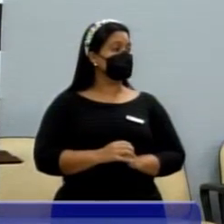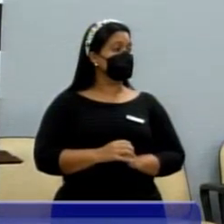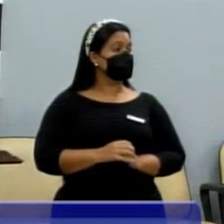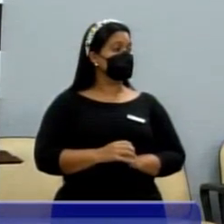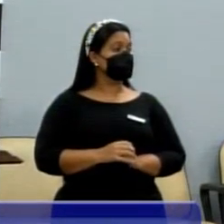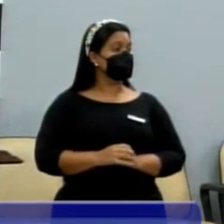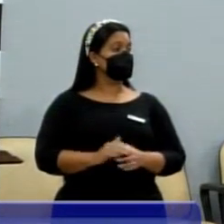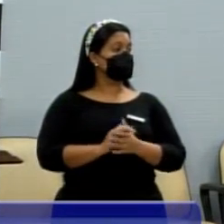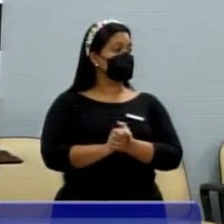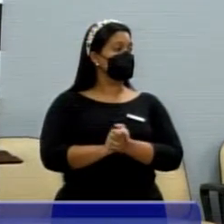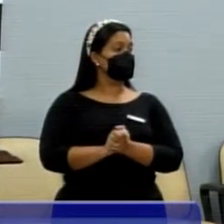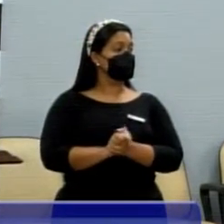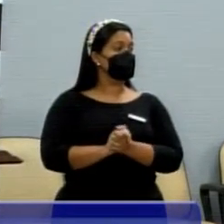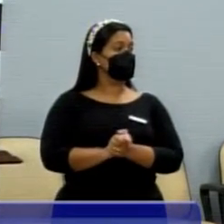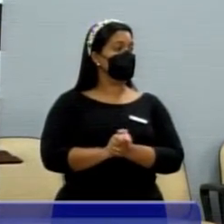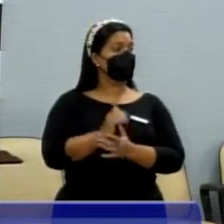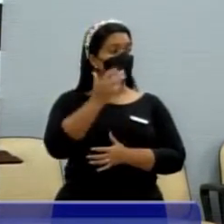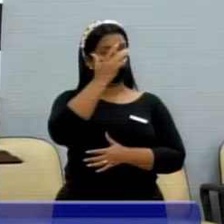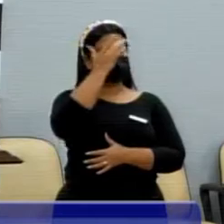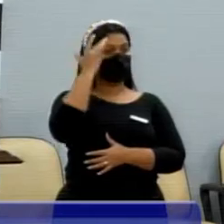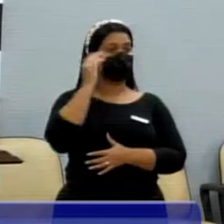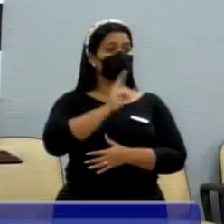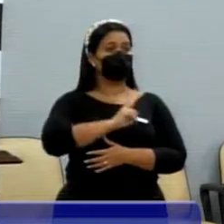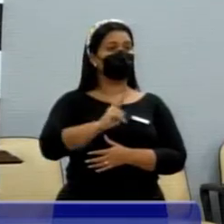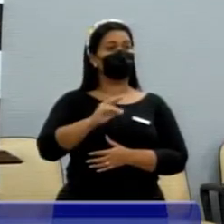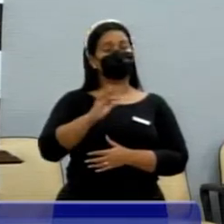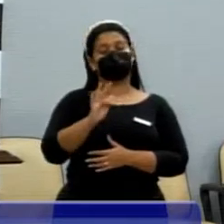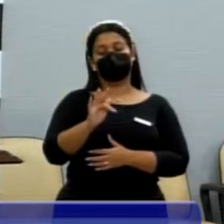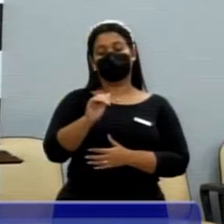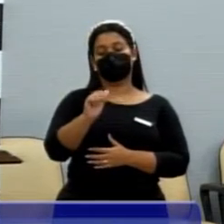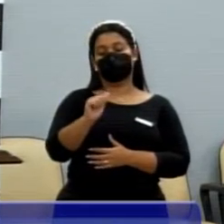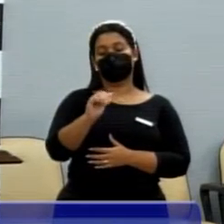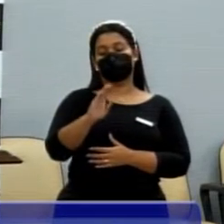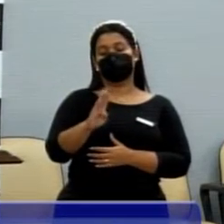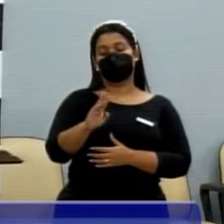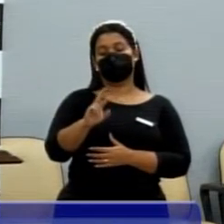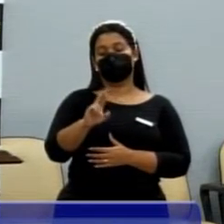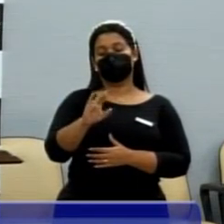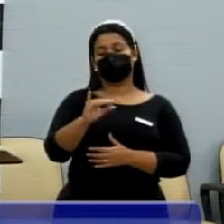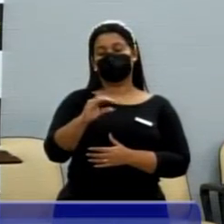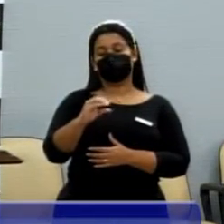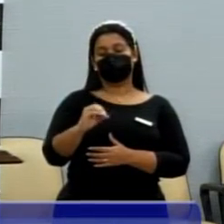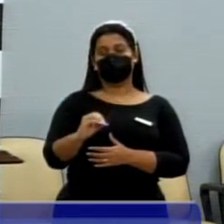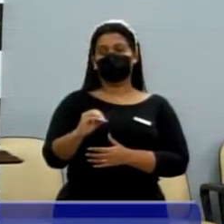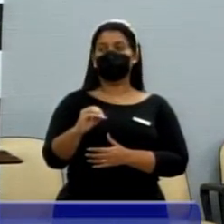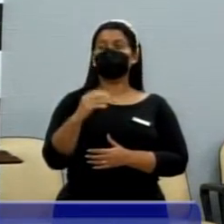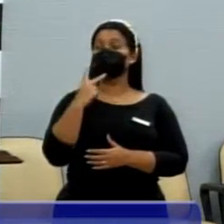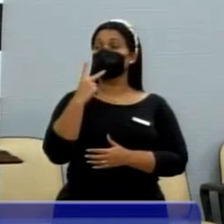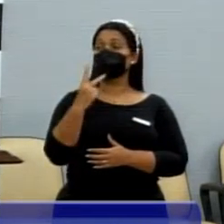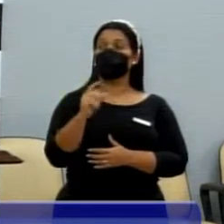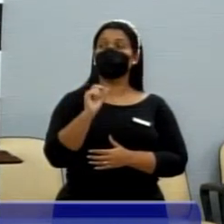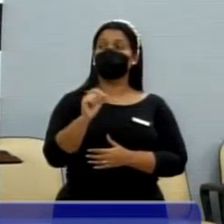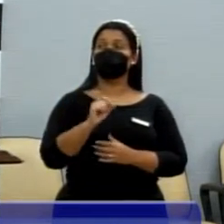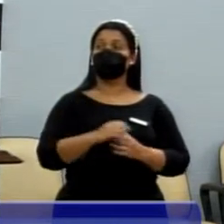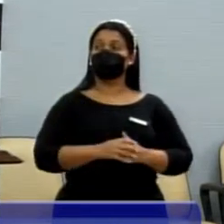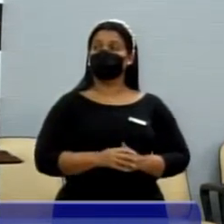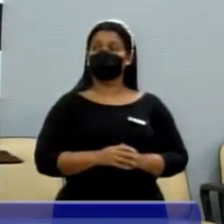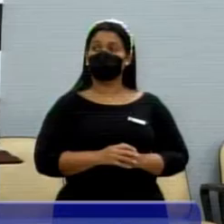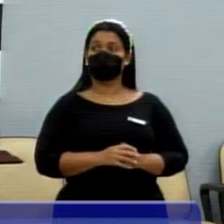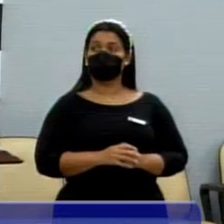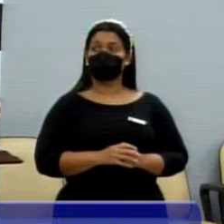a saudade que os municípios municípios onde o Fabrício primeiro dizer como eu não Voto